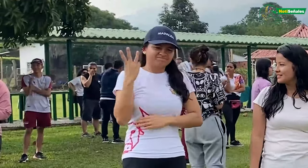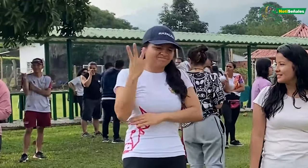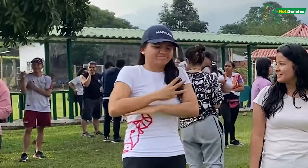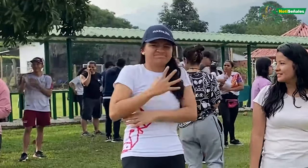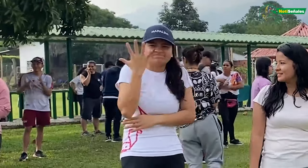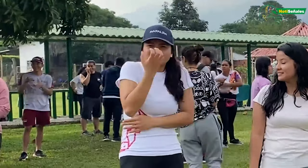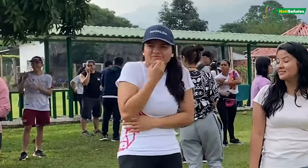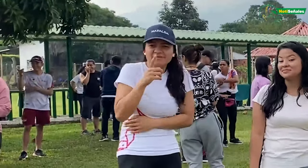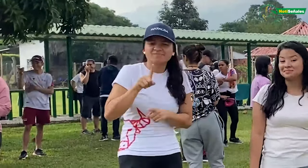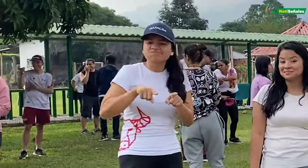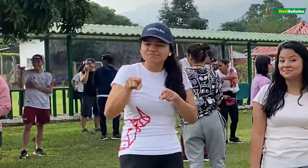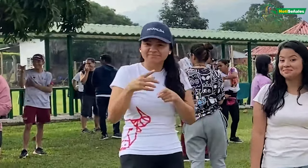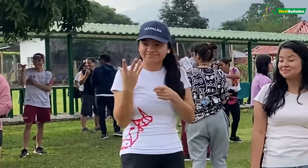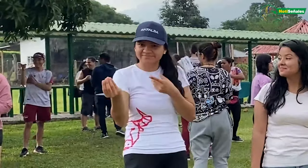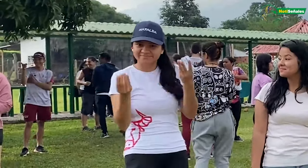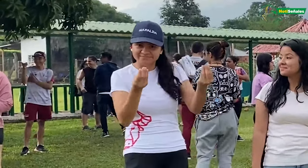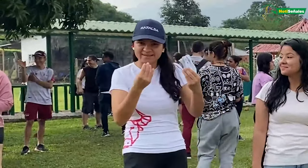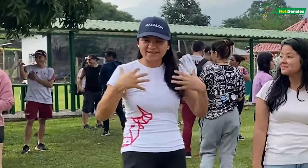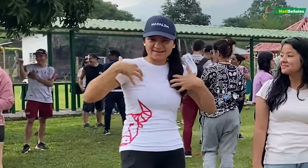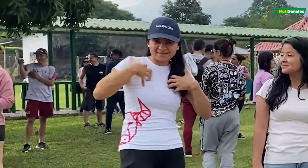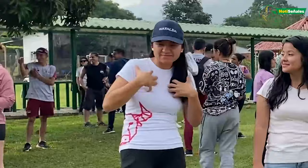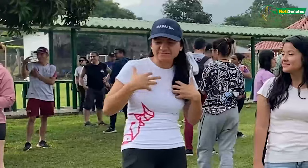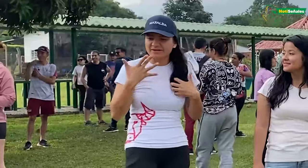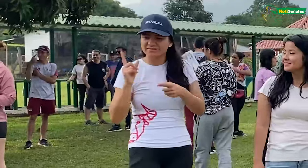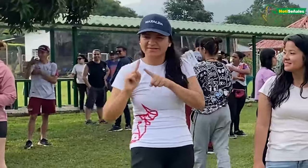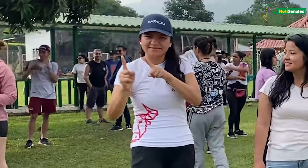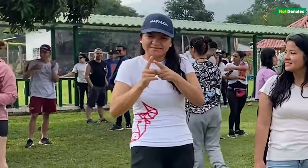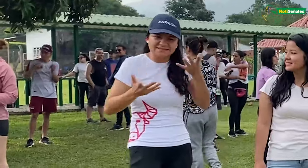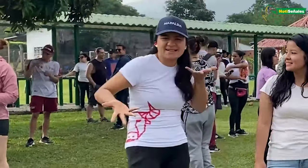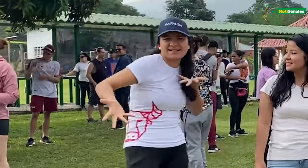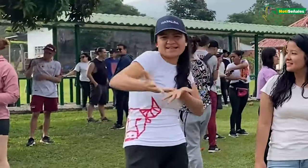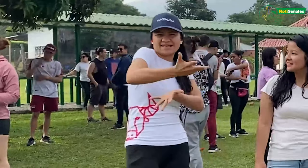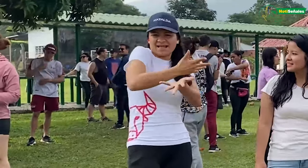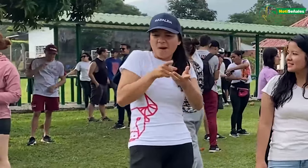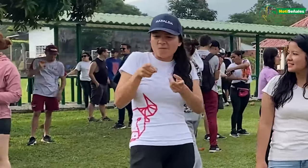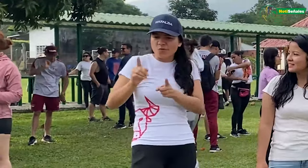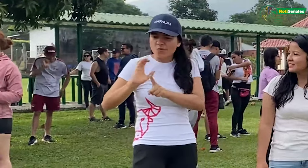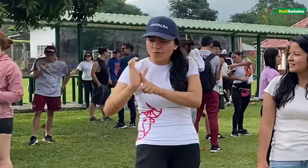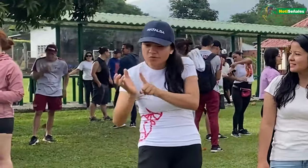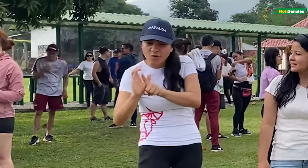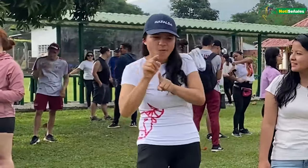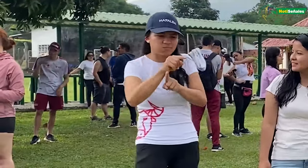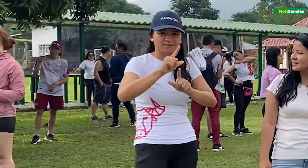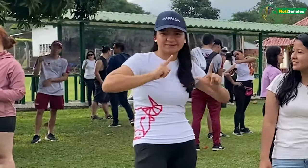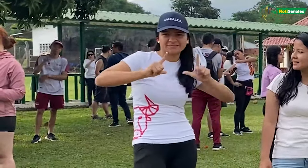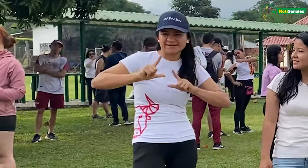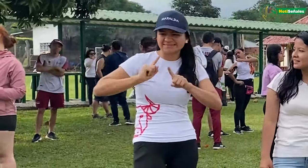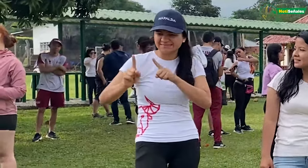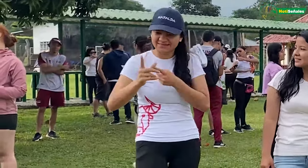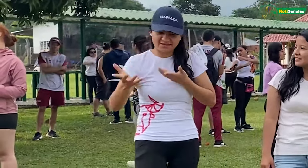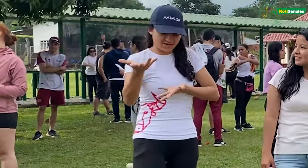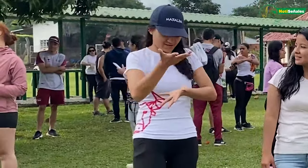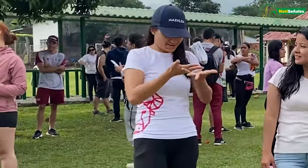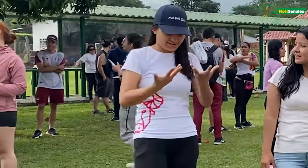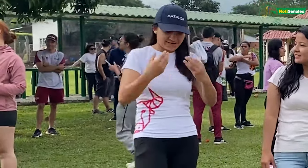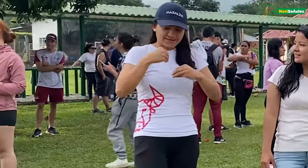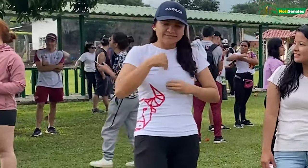tres días es que han sido hermosos trabajando desde los diferentes grupos que fueron divididos en animales y colores en donde se trataron temas de cultura y de